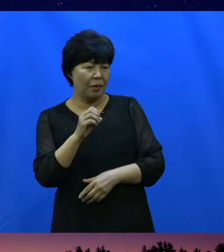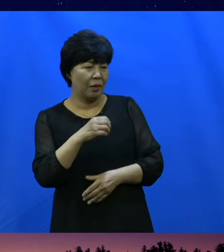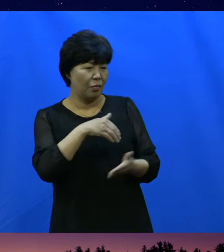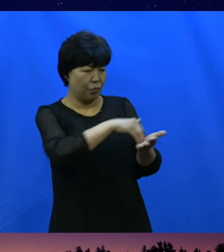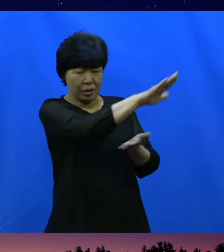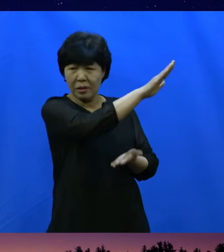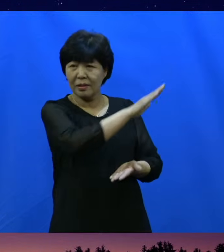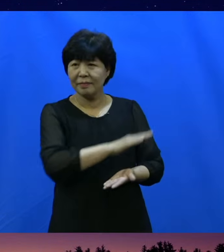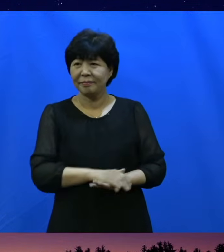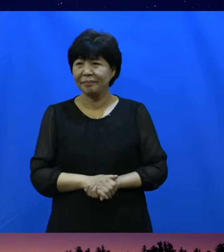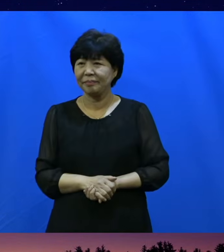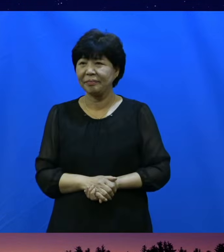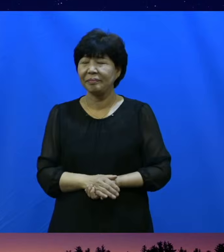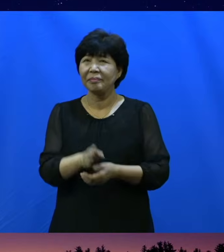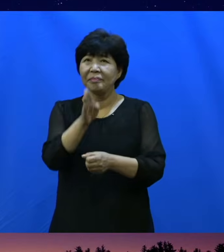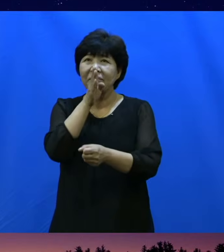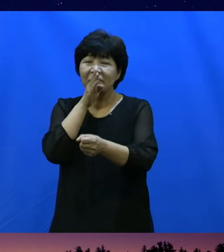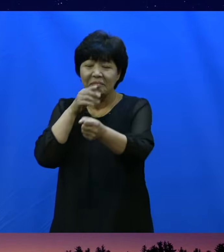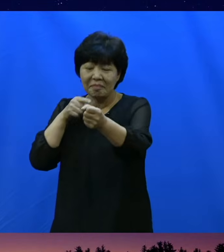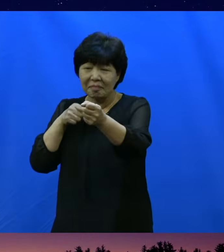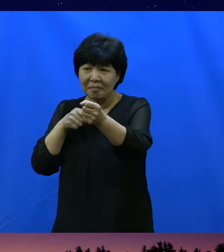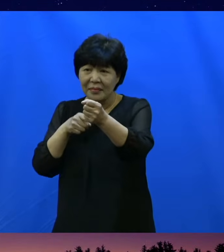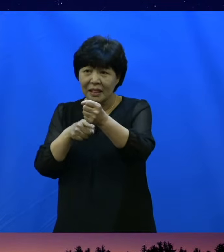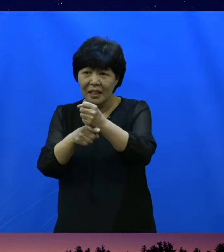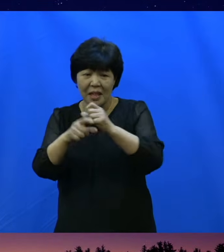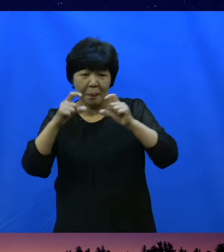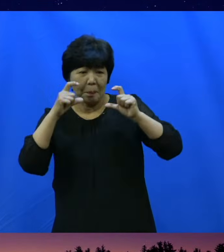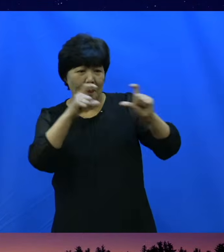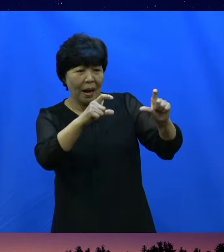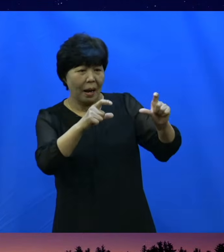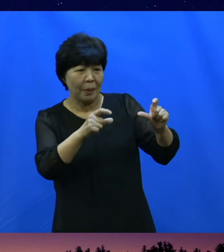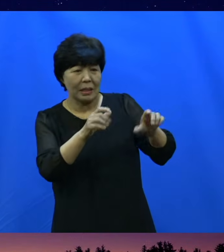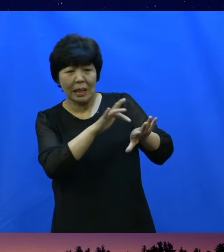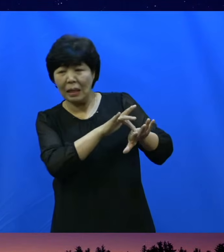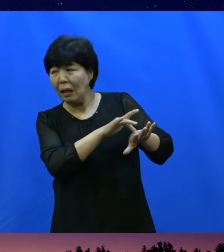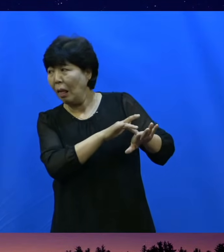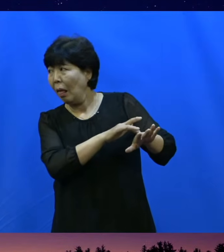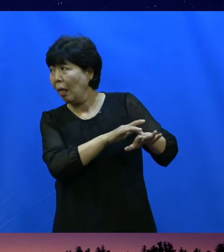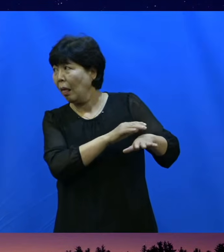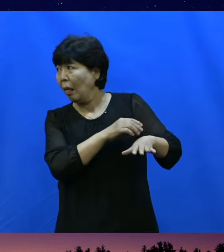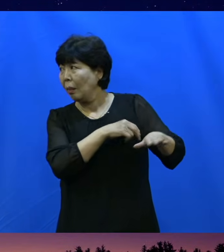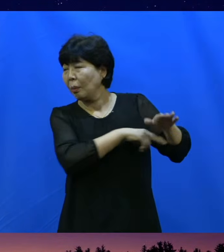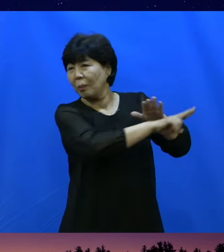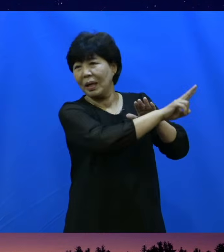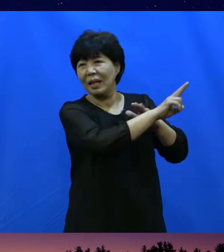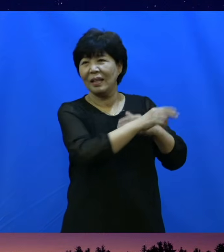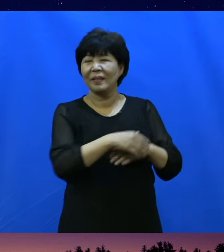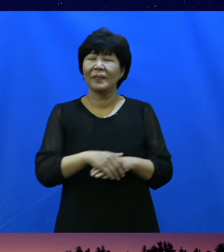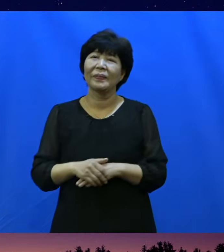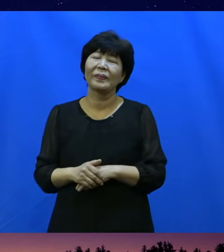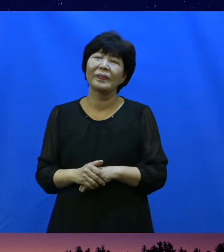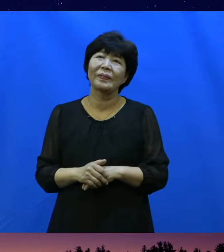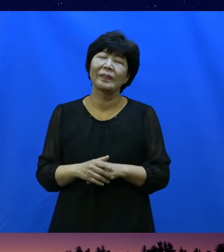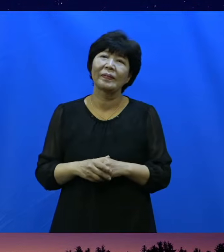여러분, 진리의 검을 마귀의 심장에 들이대면 되는 거예요. 그럼 마귀는 물러가는 것입니다.